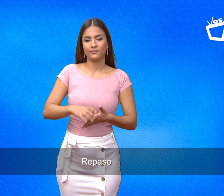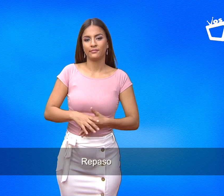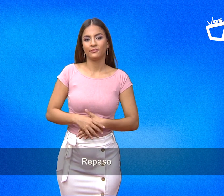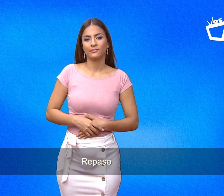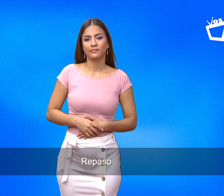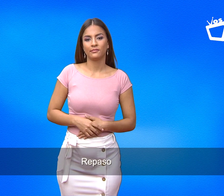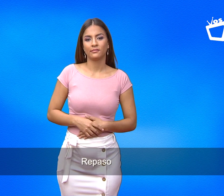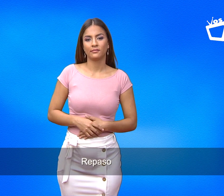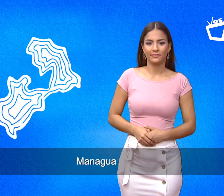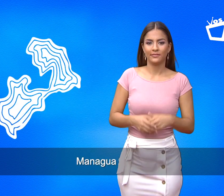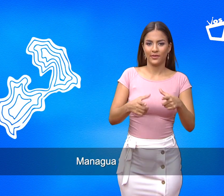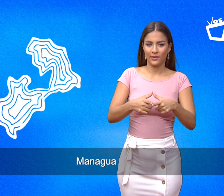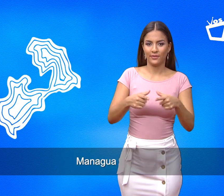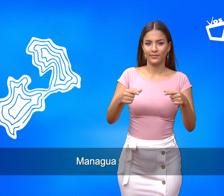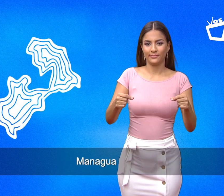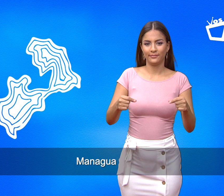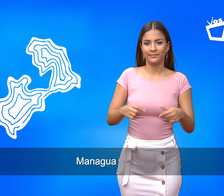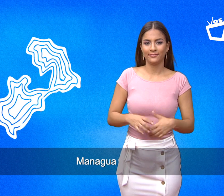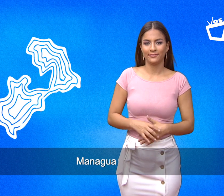repaso managua